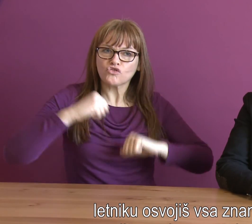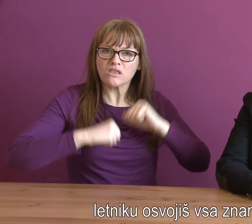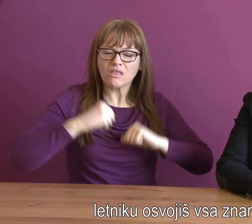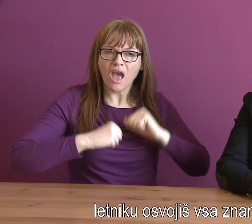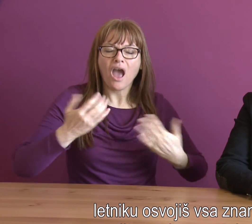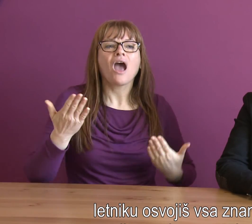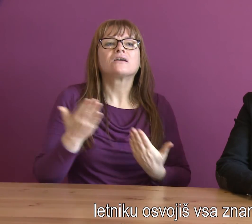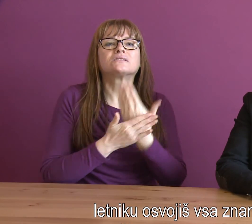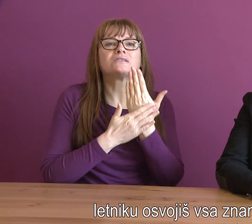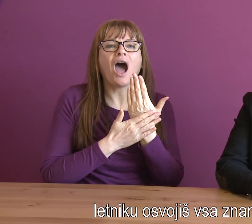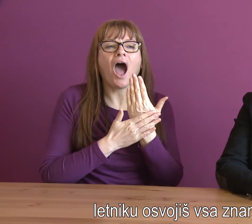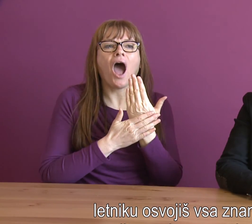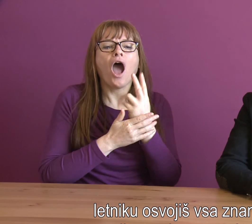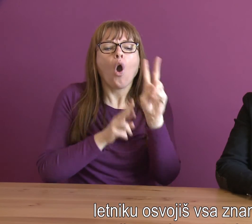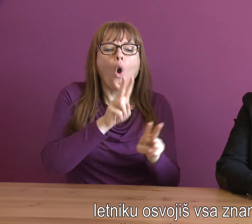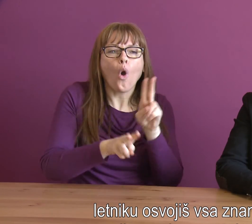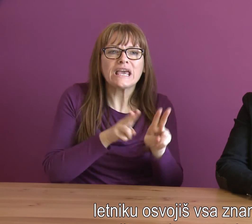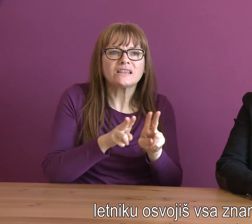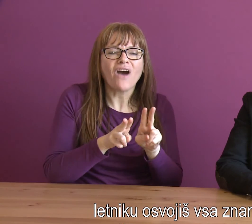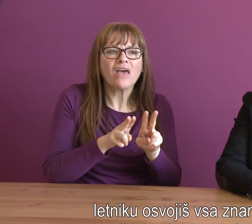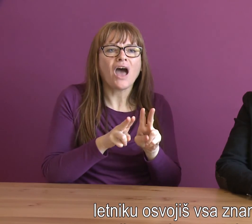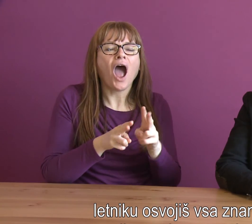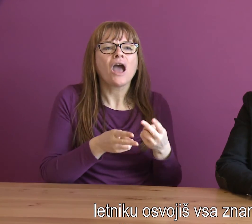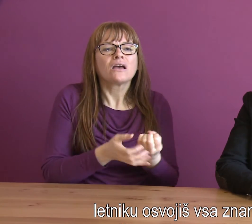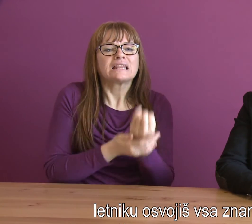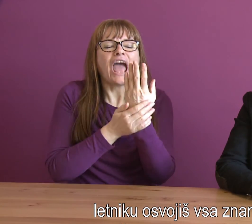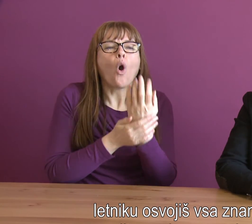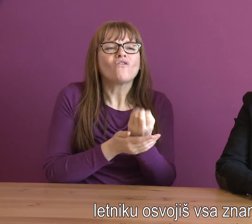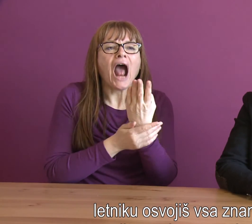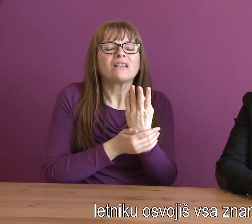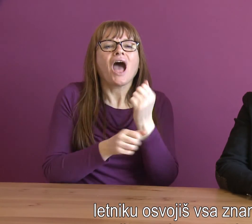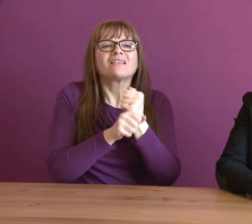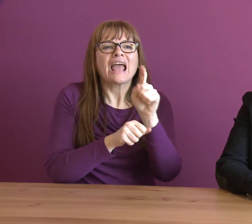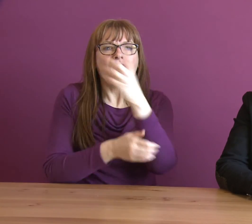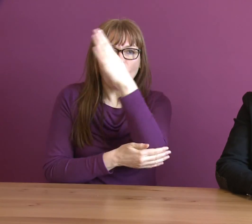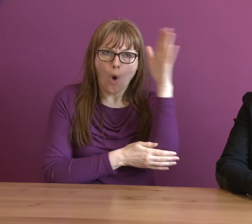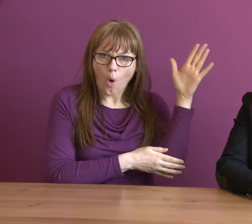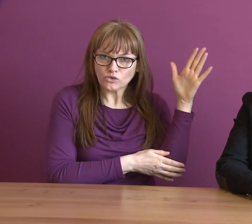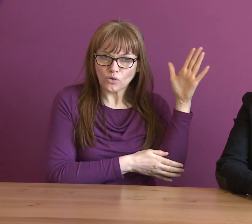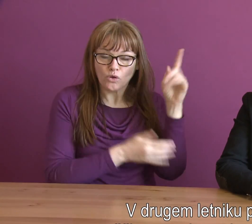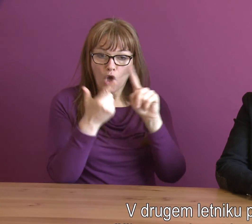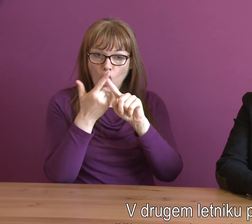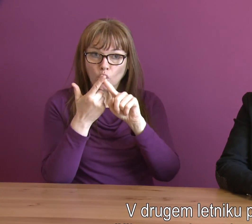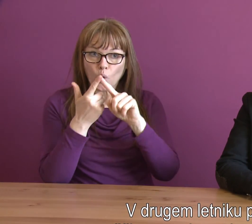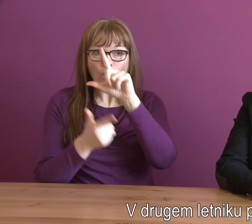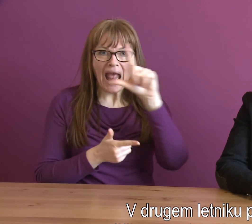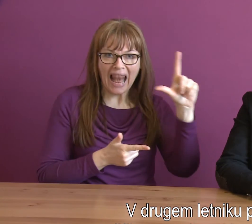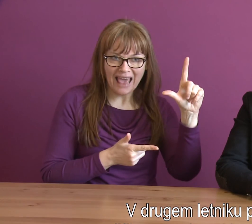za gojitvena in negovalna dela v gozdu. V drugem